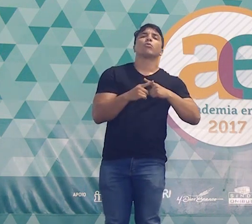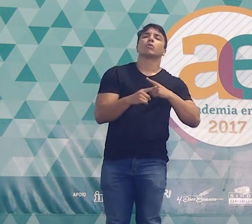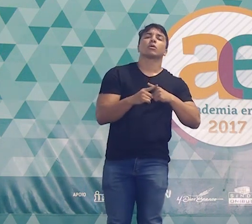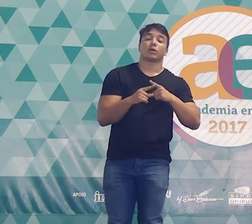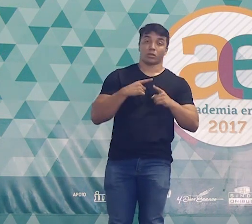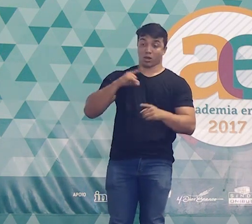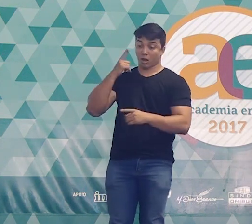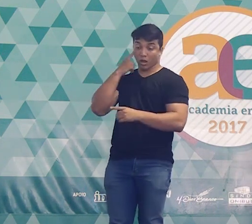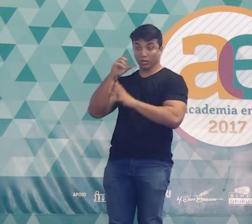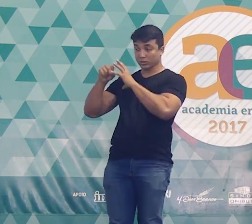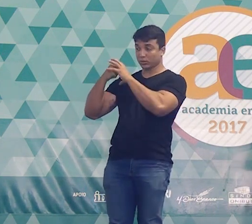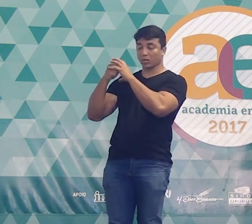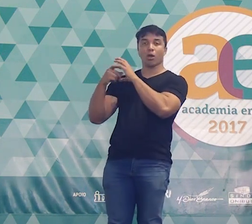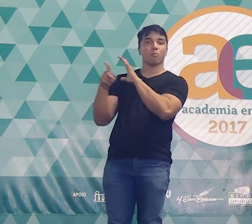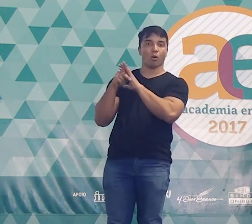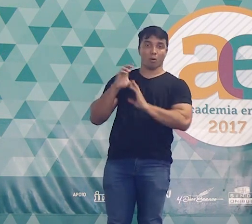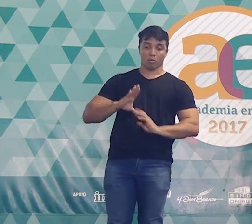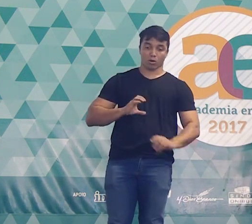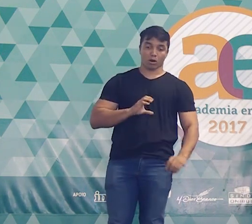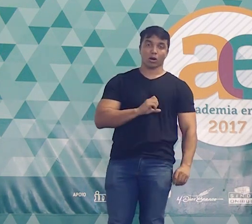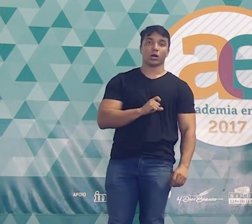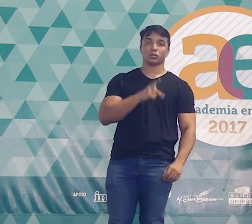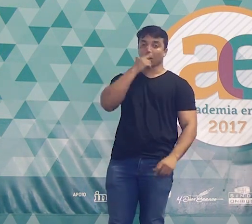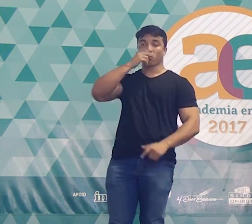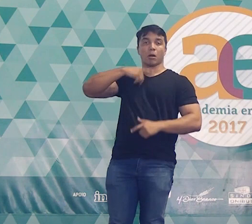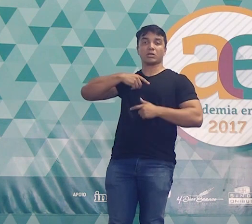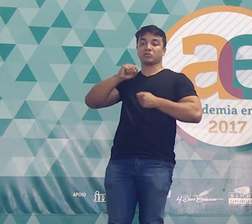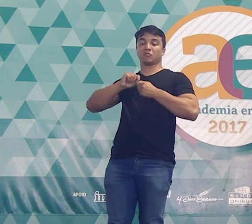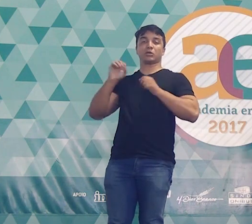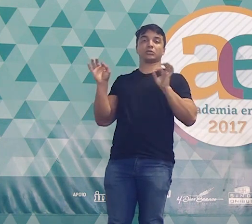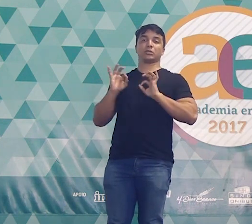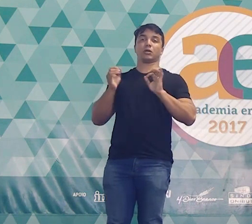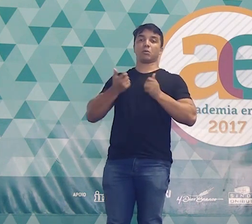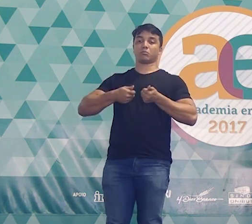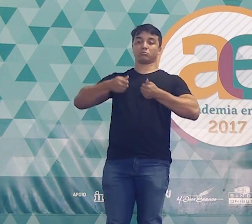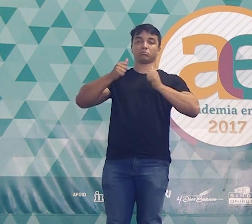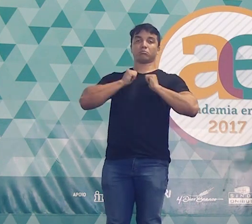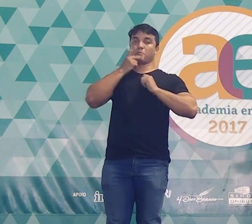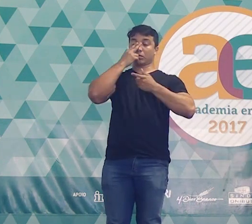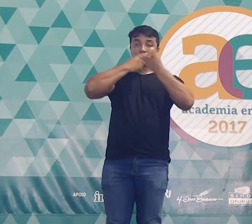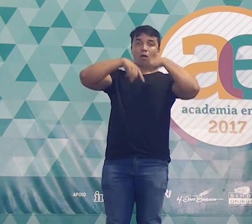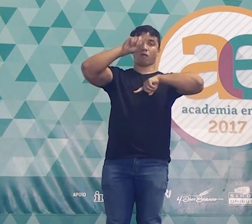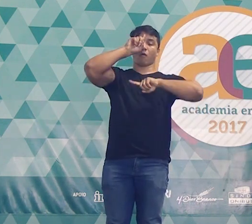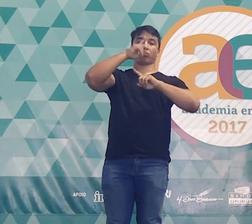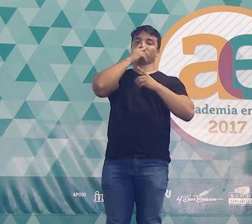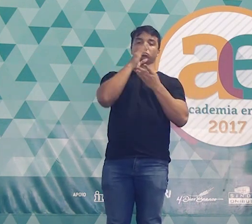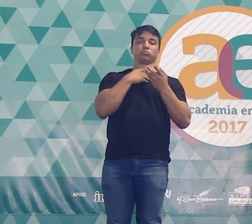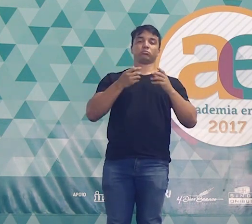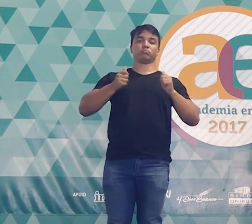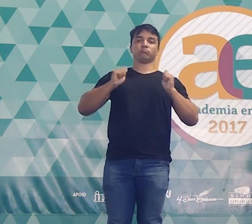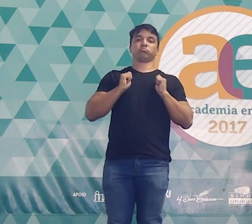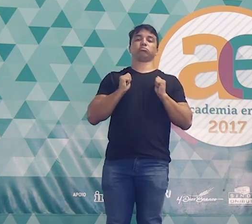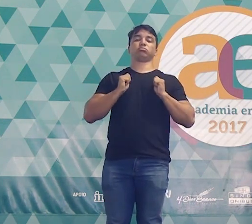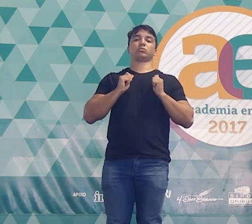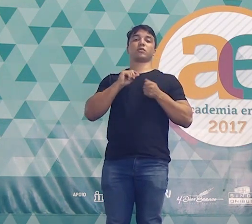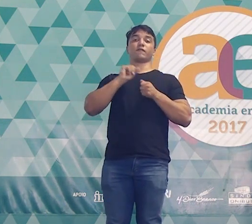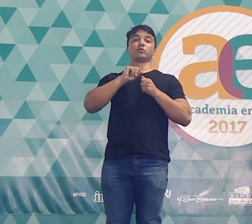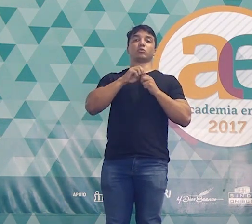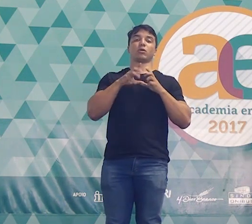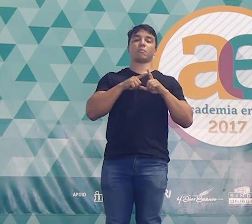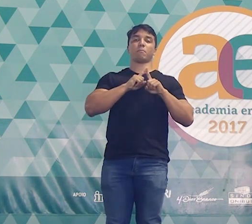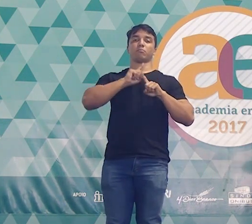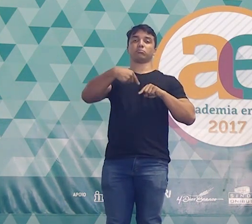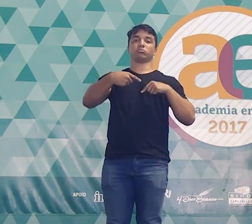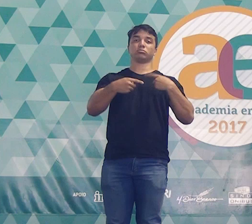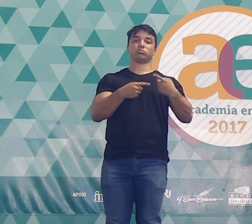célula cancerígena, gente, além de não trabalhar, a célula revolta-se, não trabalha mais, ela se multiplica